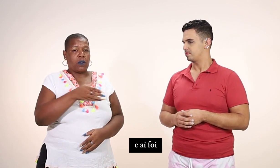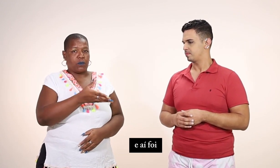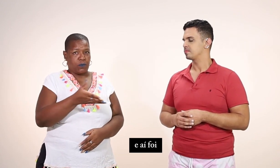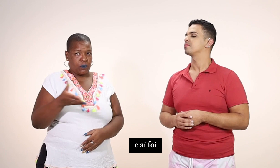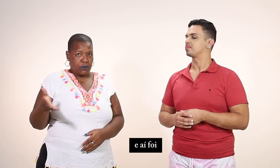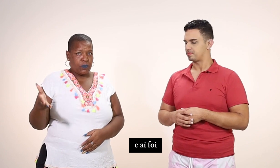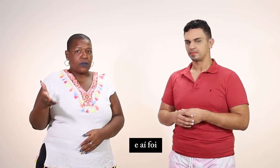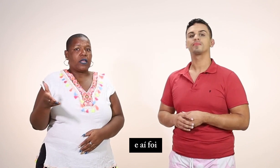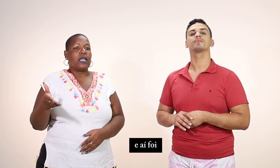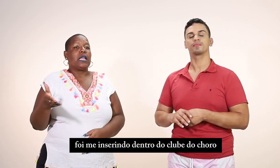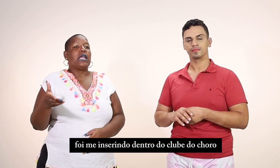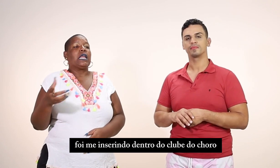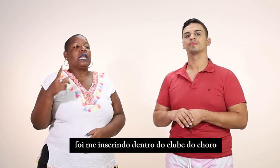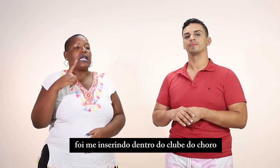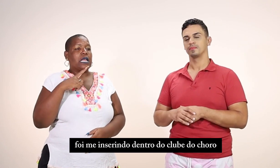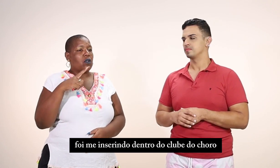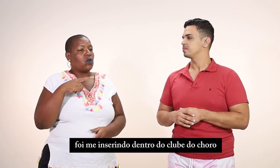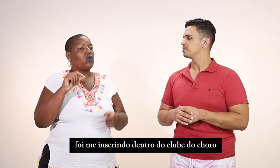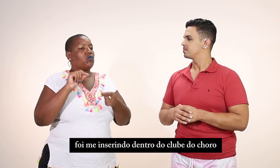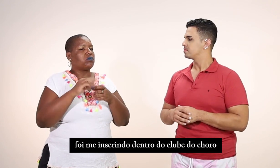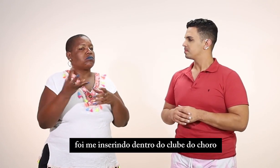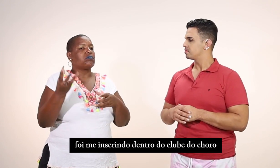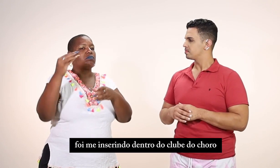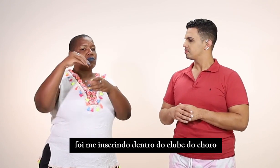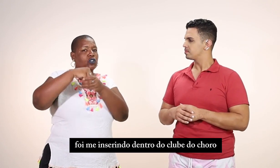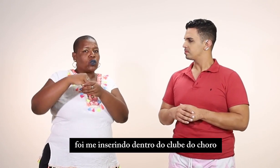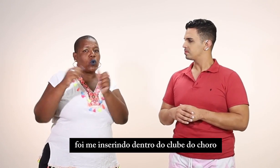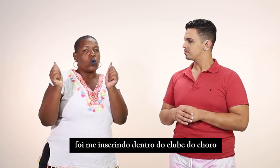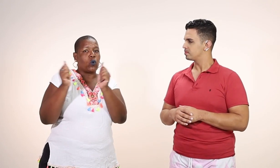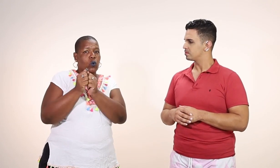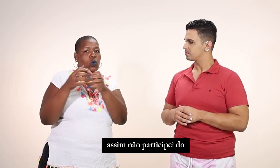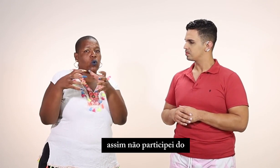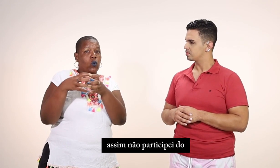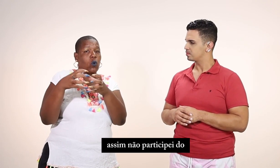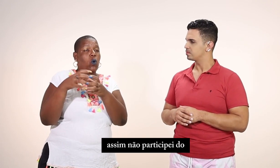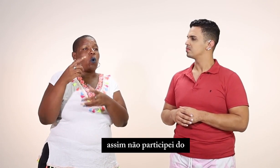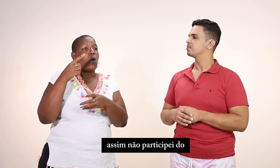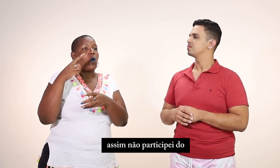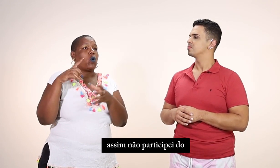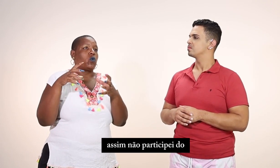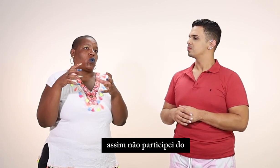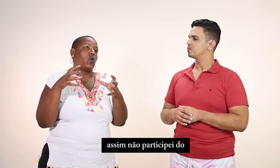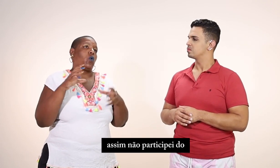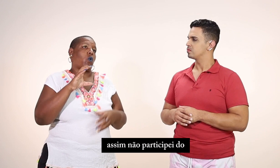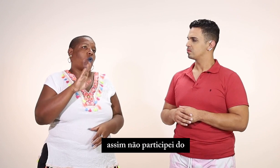aí fui me inserindo dentro do Clube do Choro. Assim, eu não participei